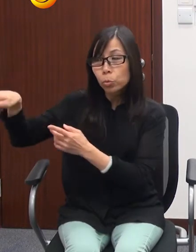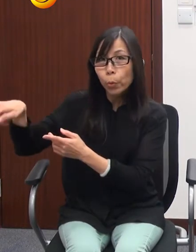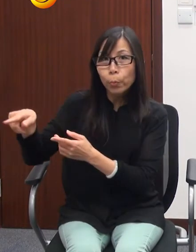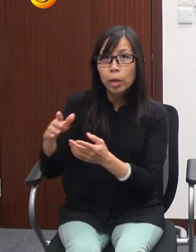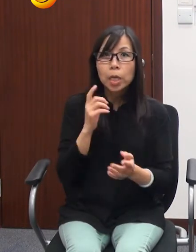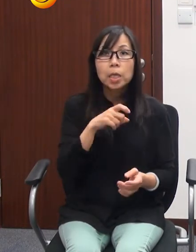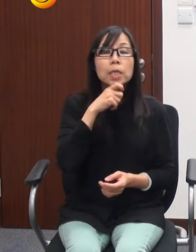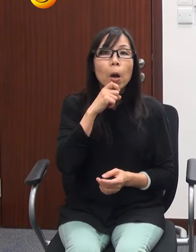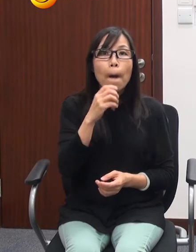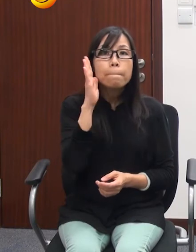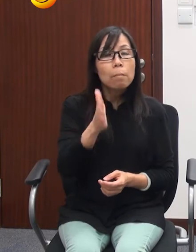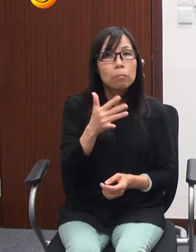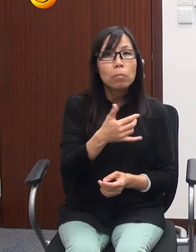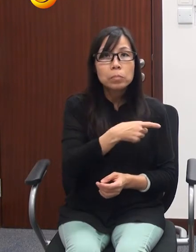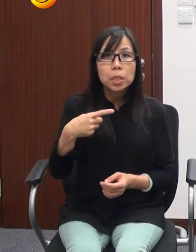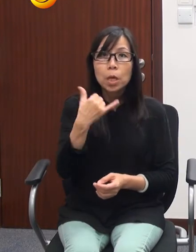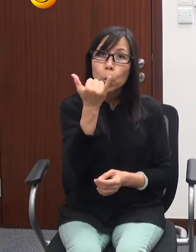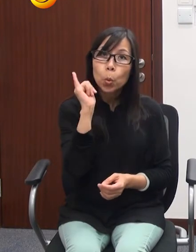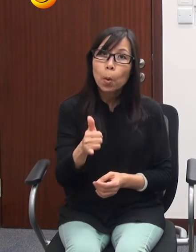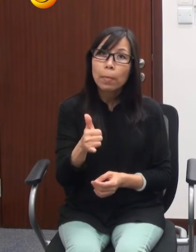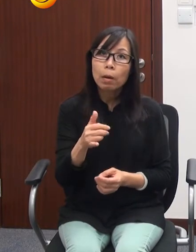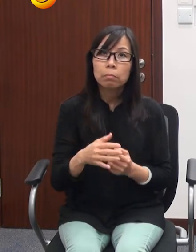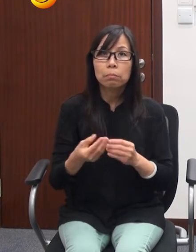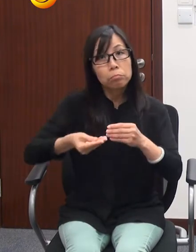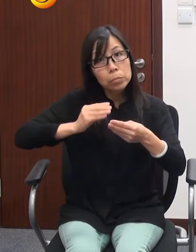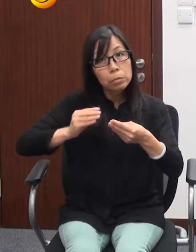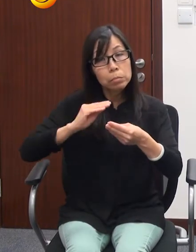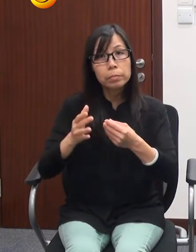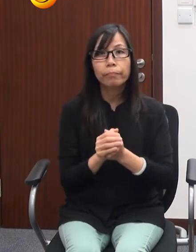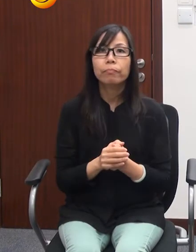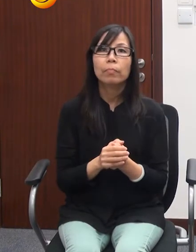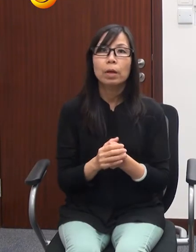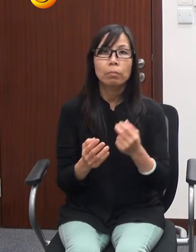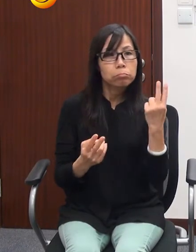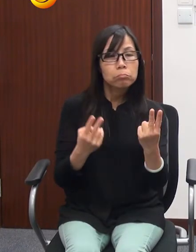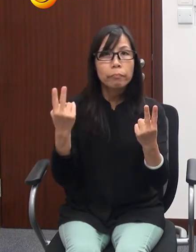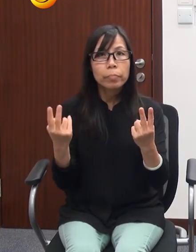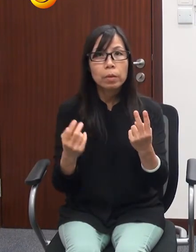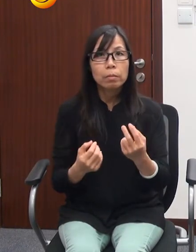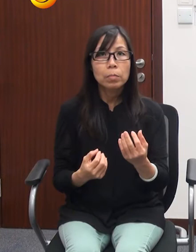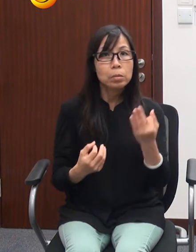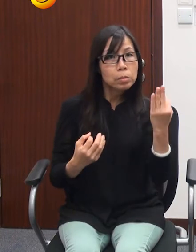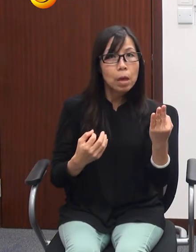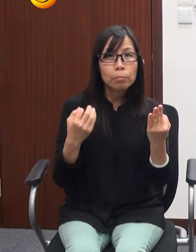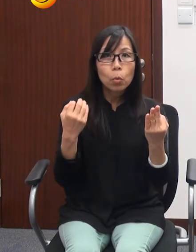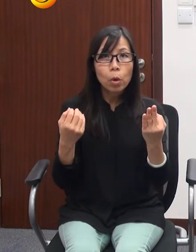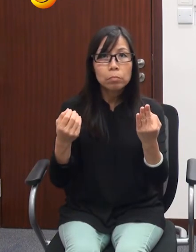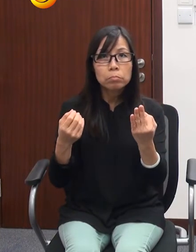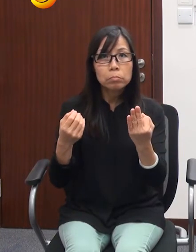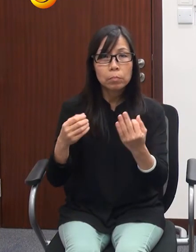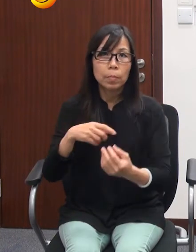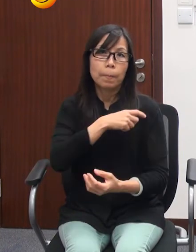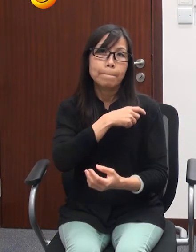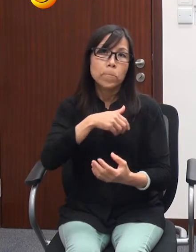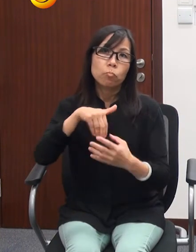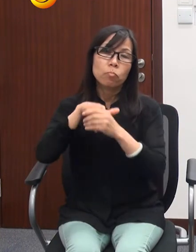有一個戒票之嫌。 唔係，如果總言之，好簡單。如果兩個即係兩個人，即係三個人競選，有兩個係所謂同埋一